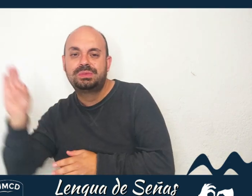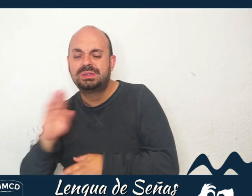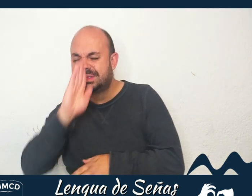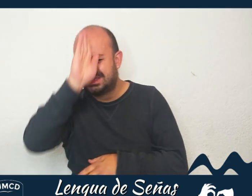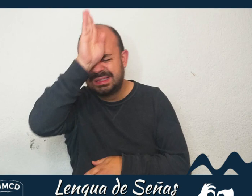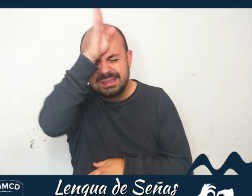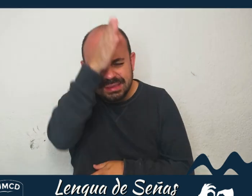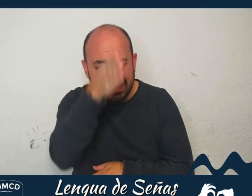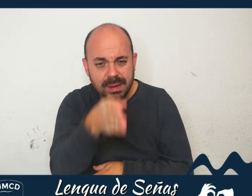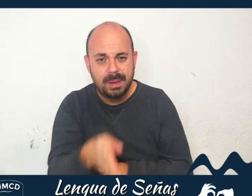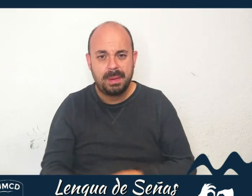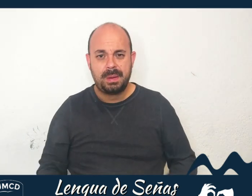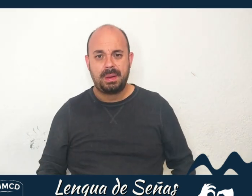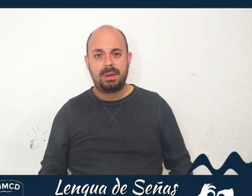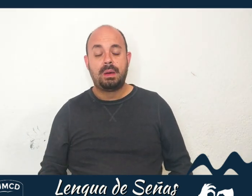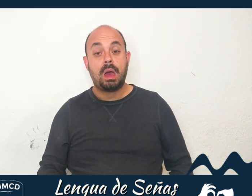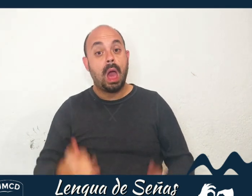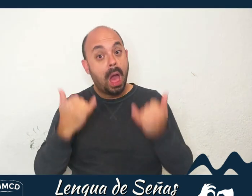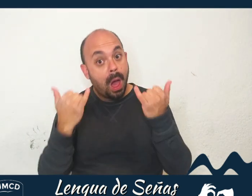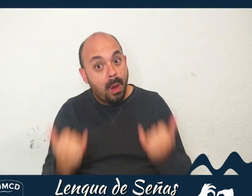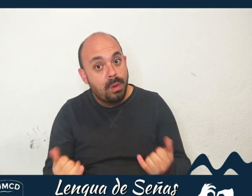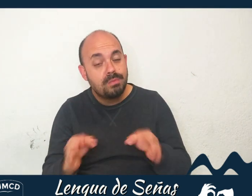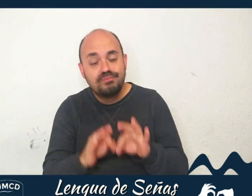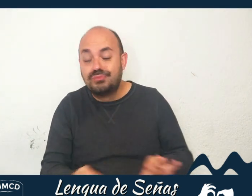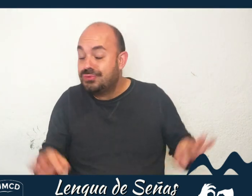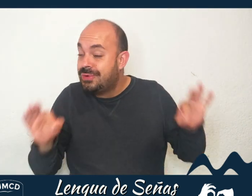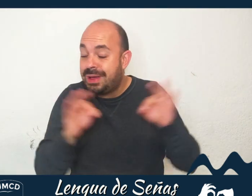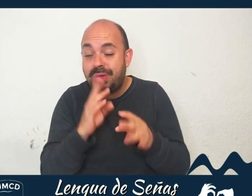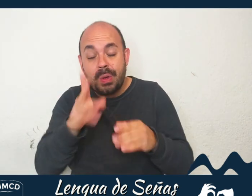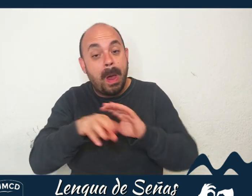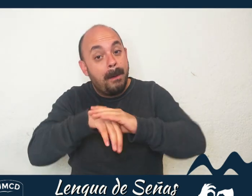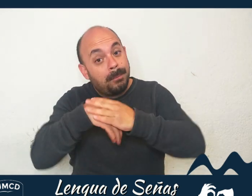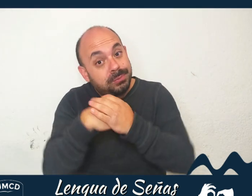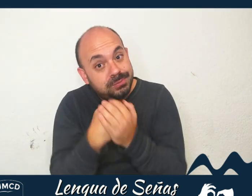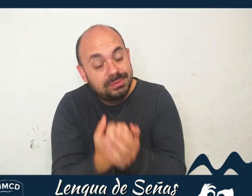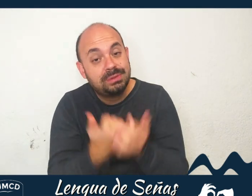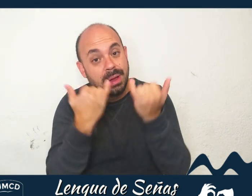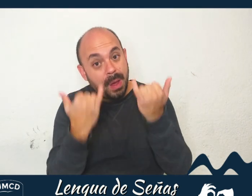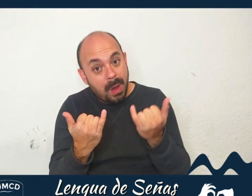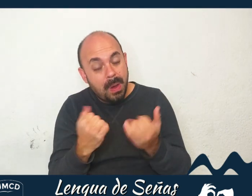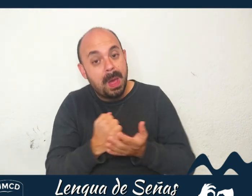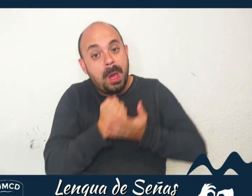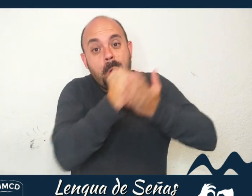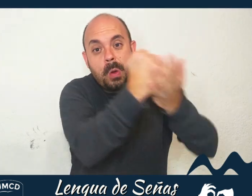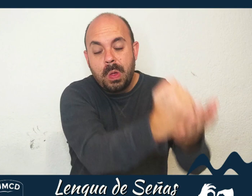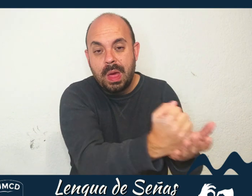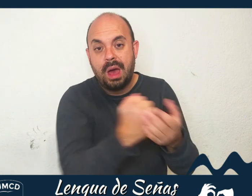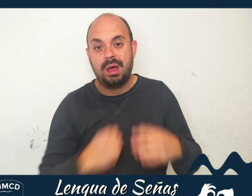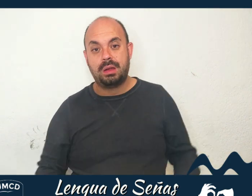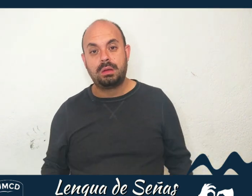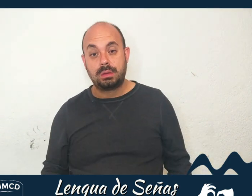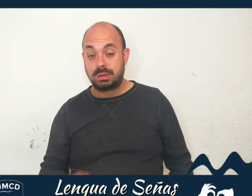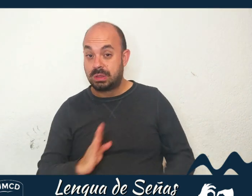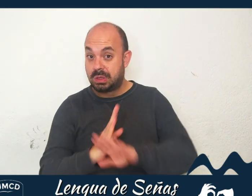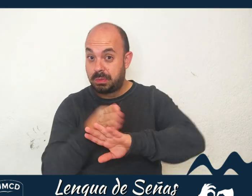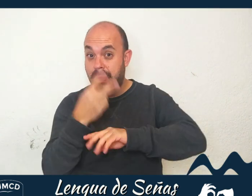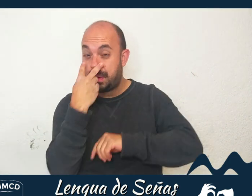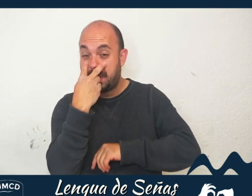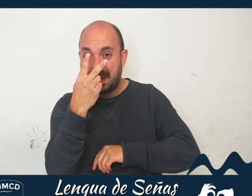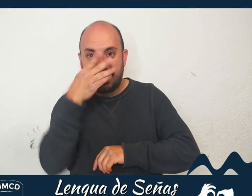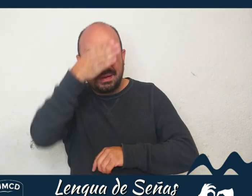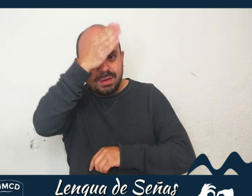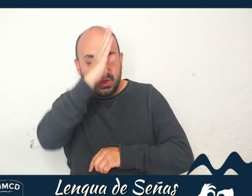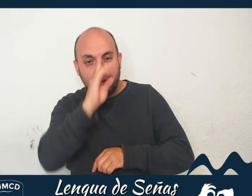que esté dispuesto a escuchar. Aproveche sus oportunidades, no las descuide y verá cómo